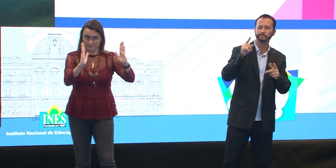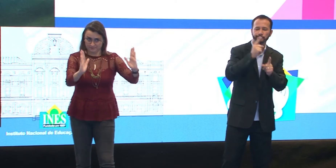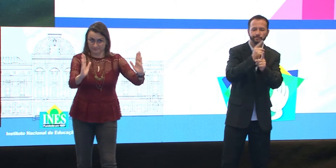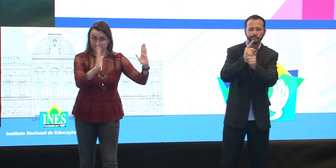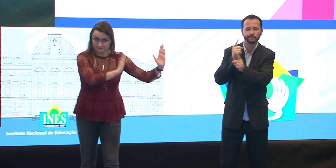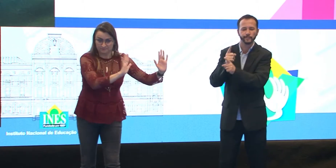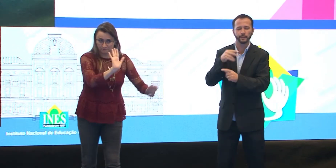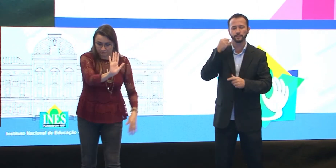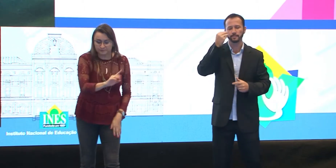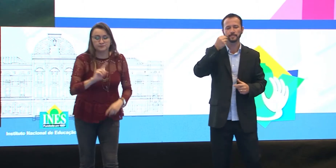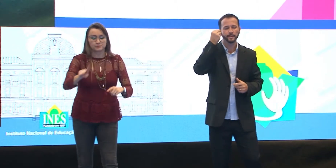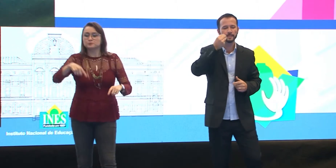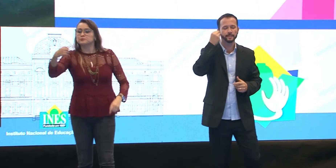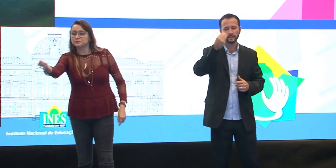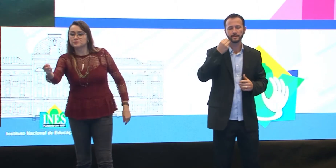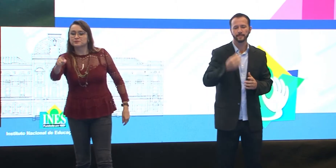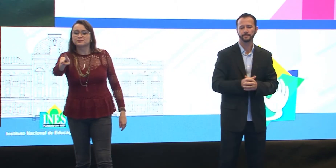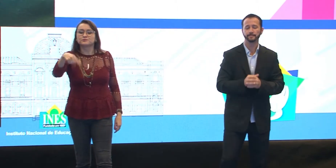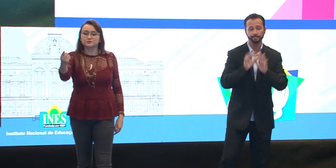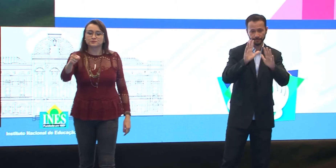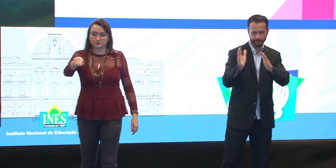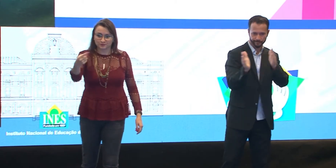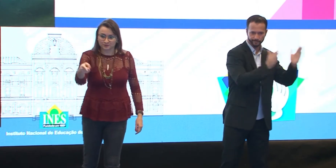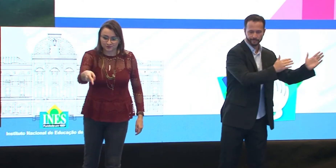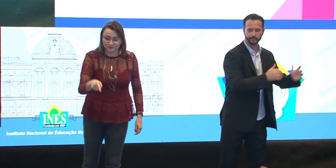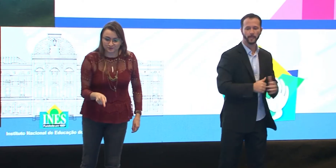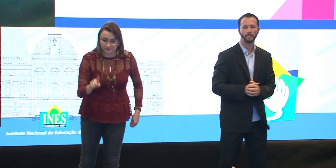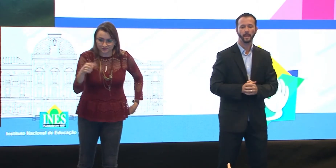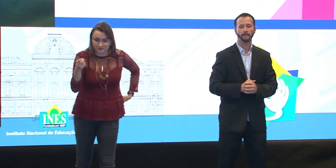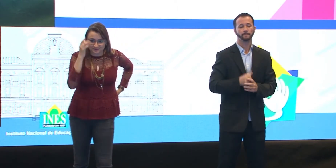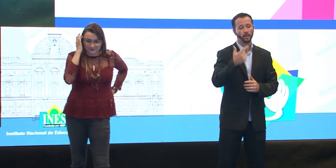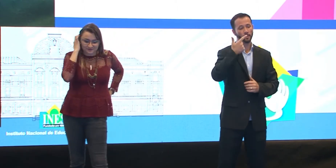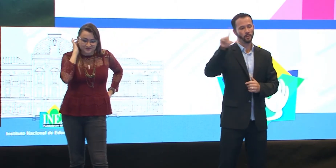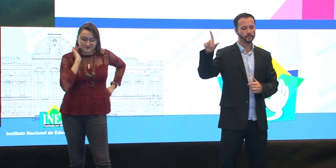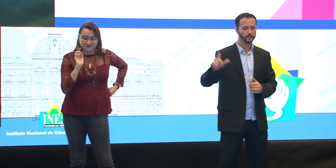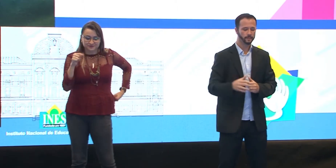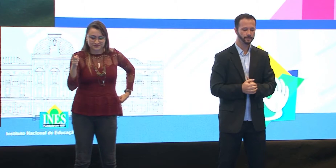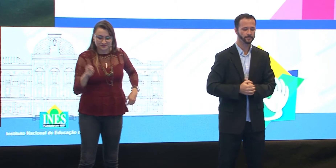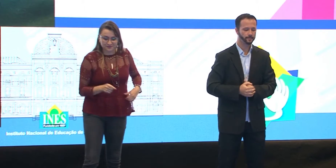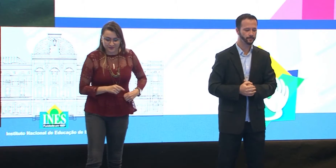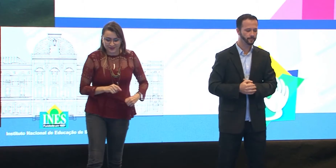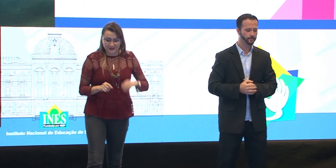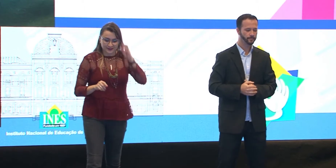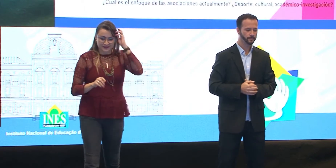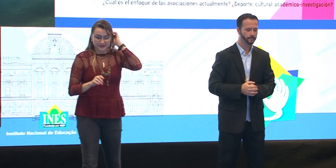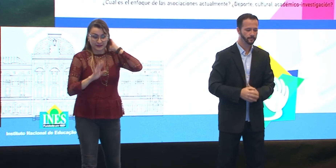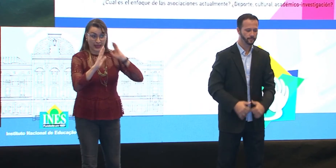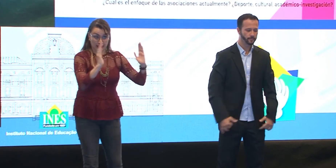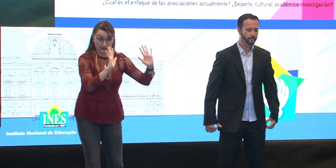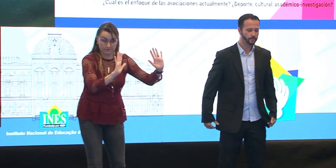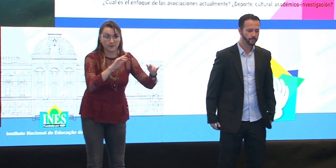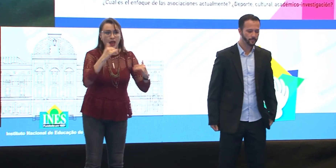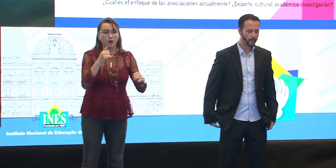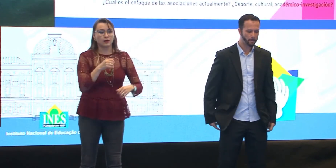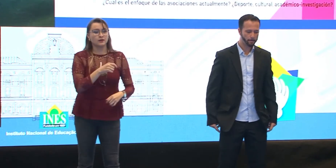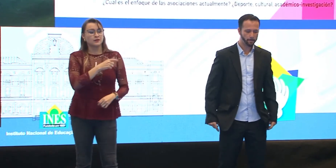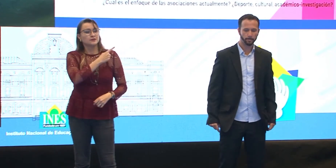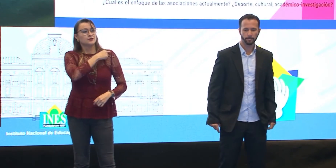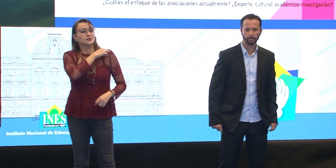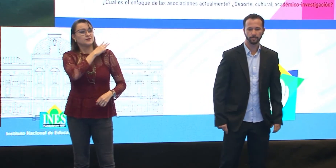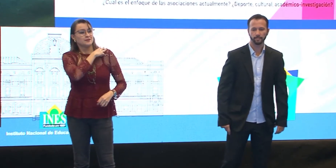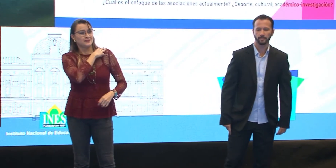Esses problemas que precisam ser resolvidos são deixados de lado porque as pessoas acabam não pensando nessas estratégias a